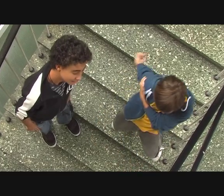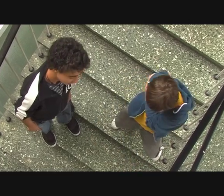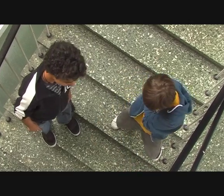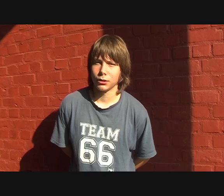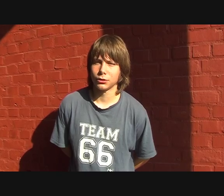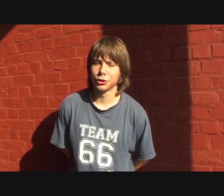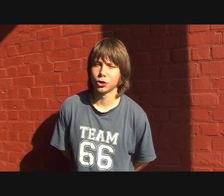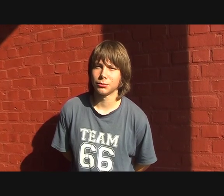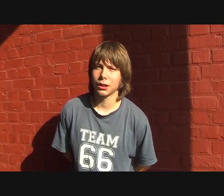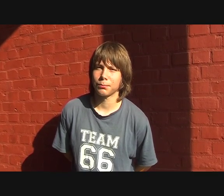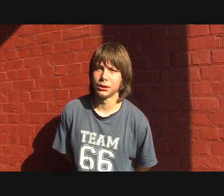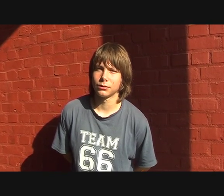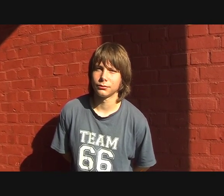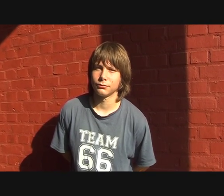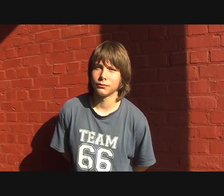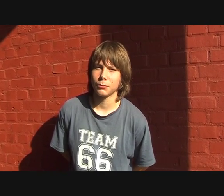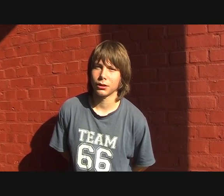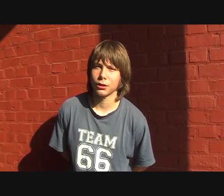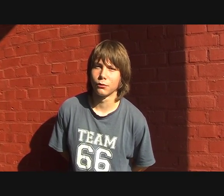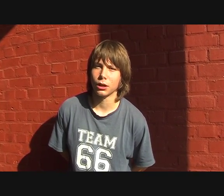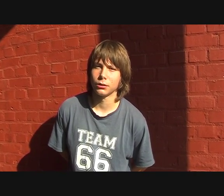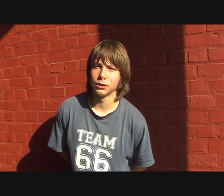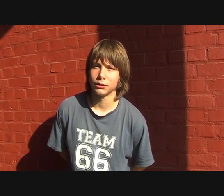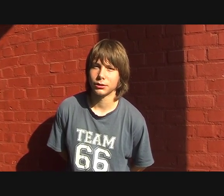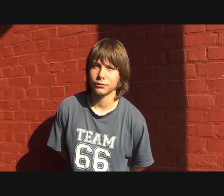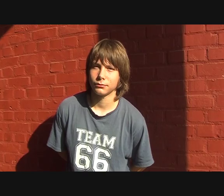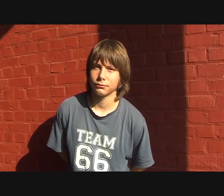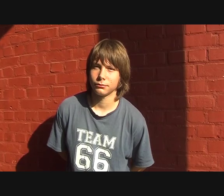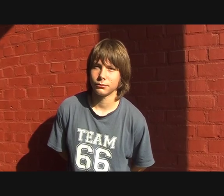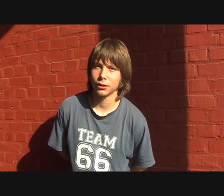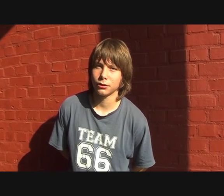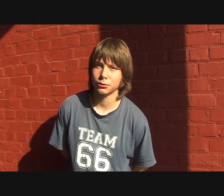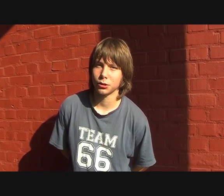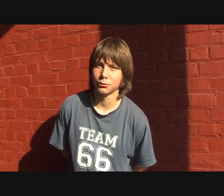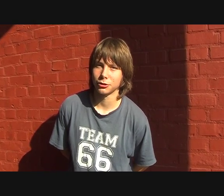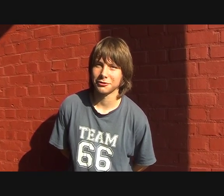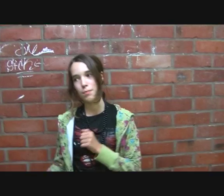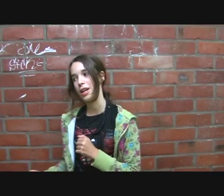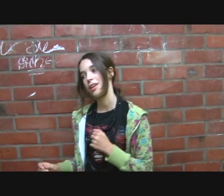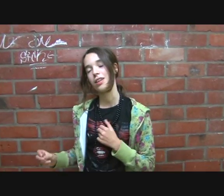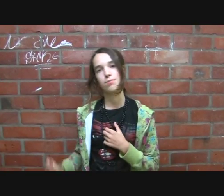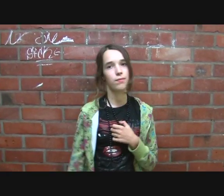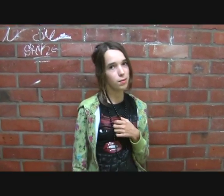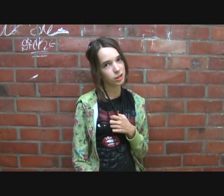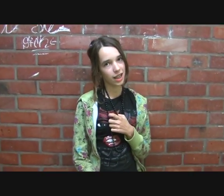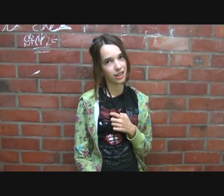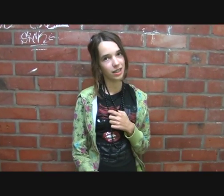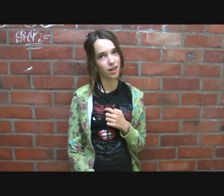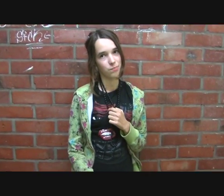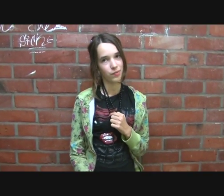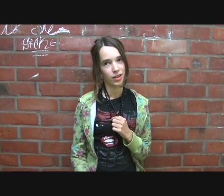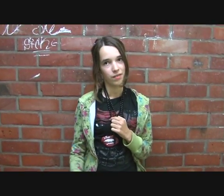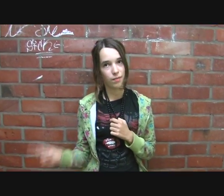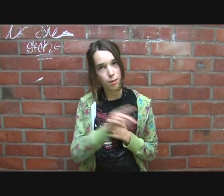Jo! Man sollte sich lieber abmelden, wenn man irgendwo angemeldet ist. Ende aus. Wenn man, dass man Werbung dann